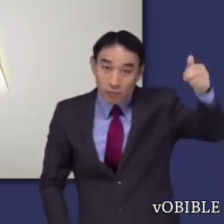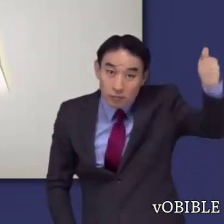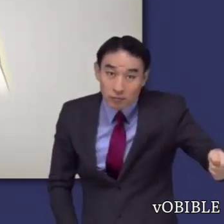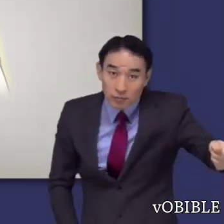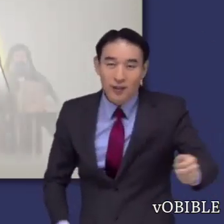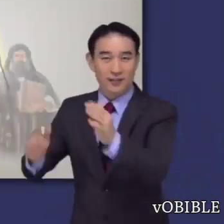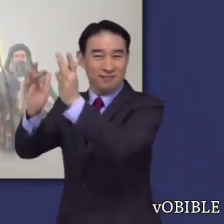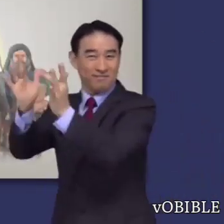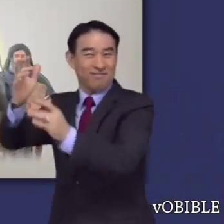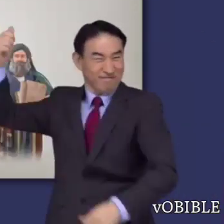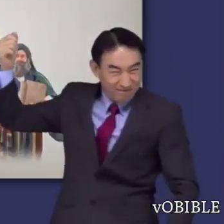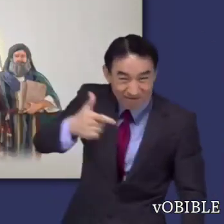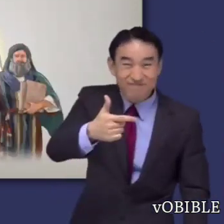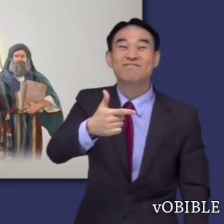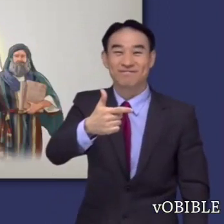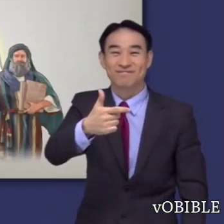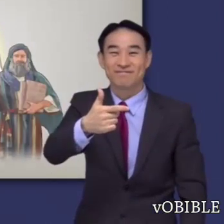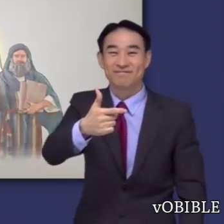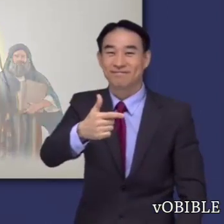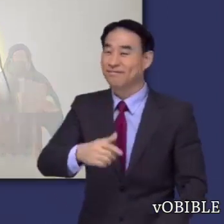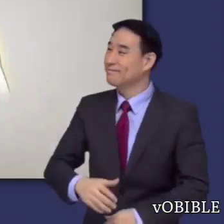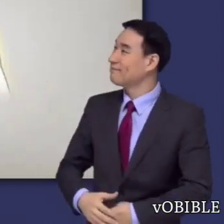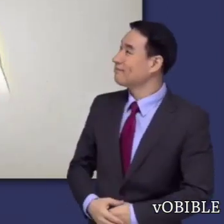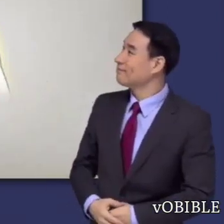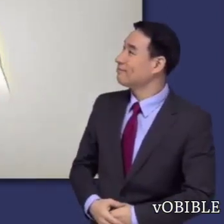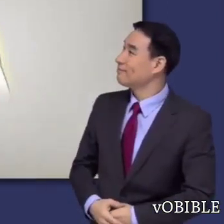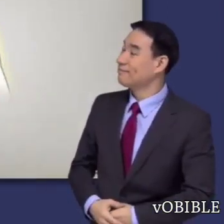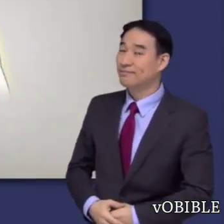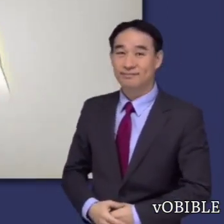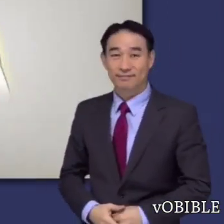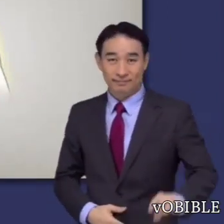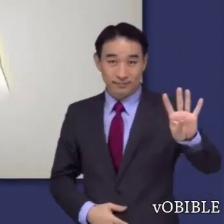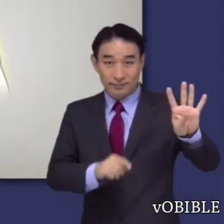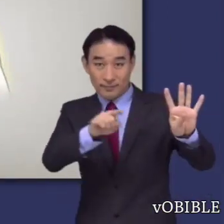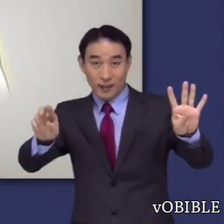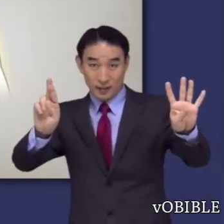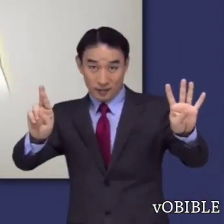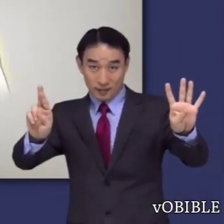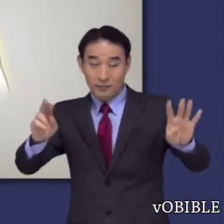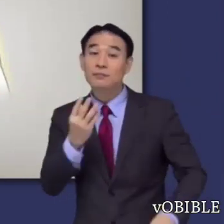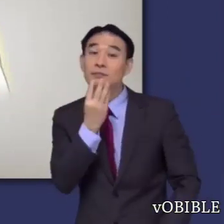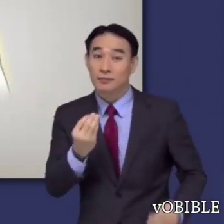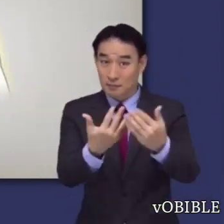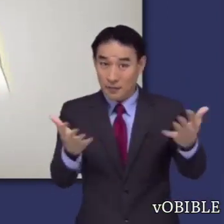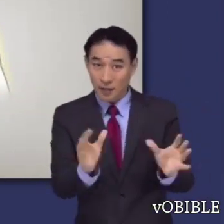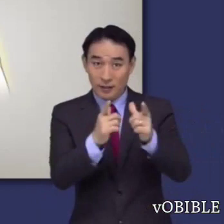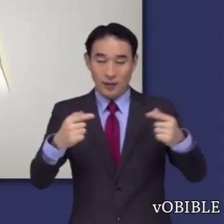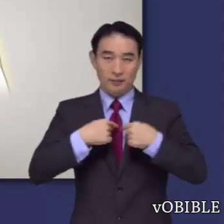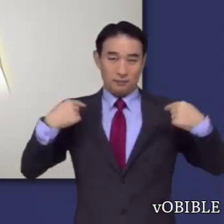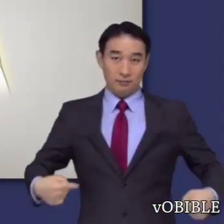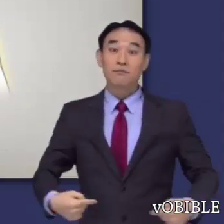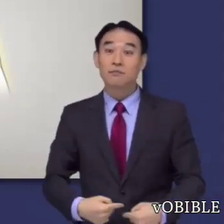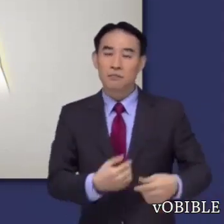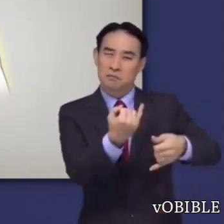天使和摩西的地位都不如耶稣。第四到十章说明耶稣是在天上服务的大